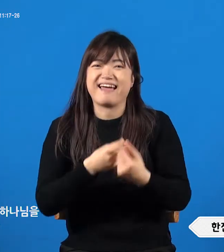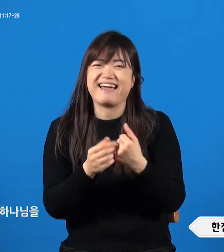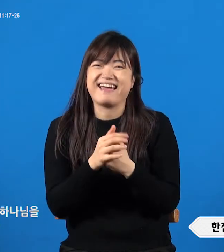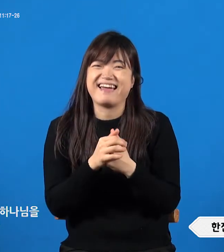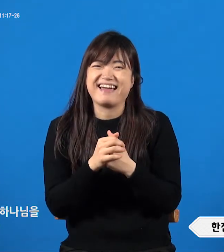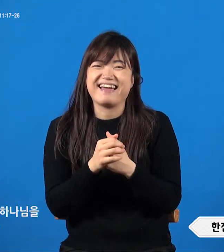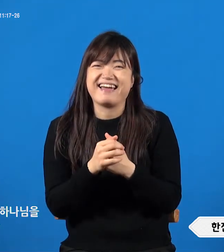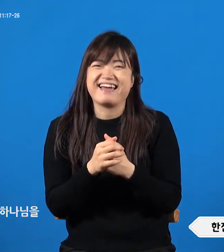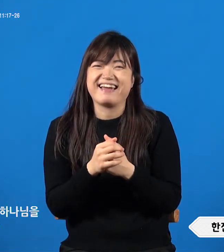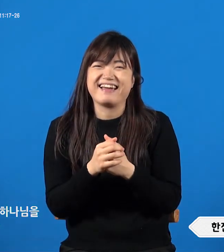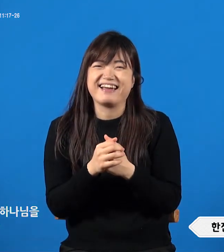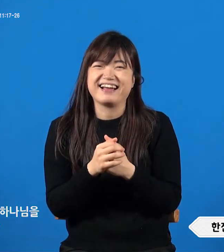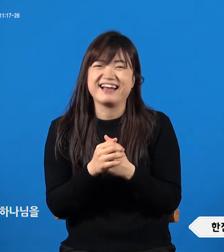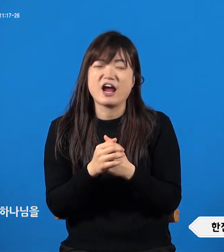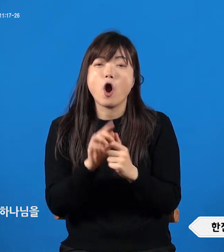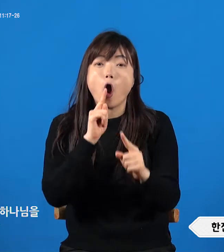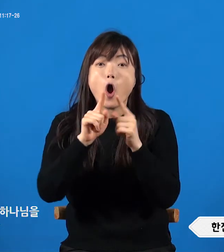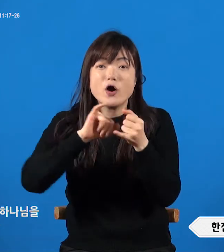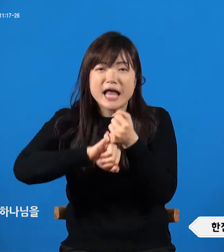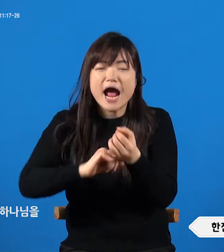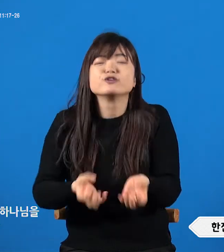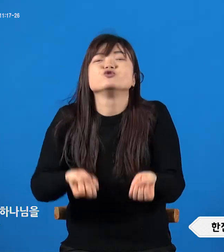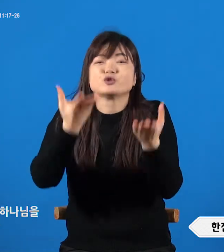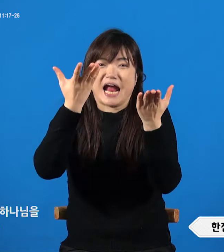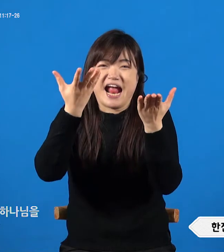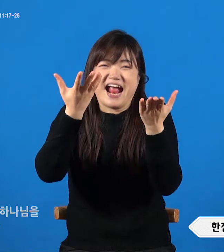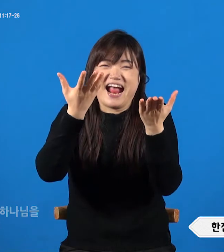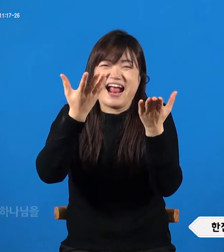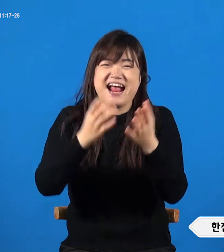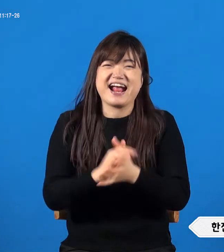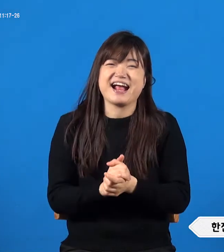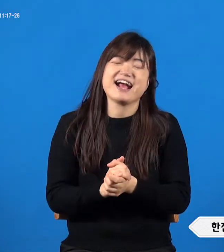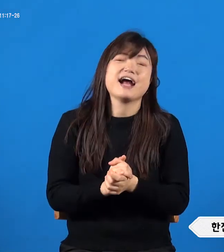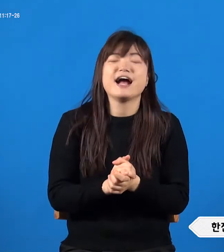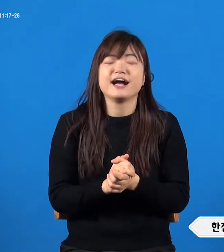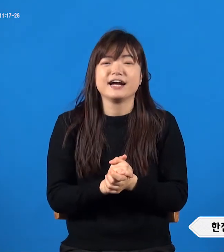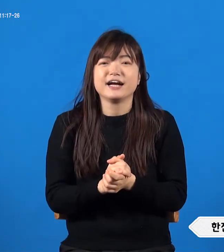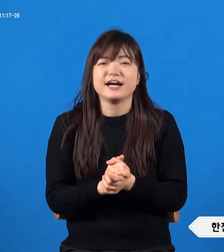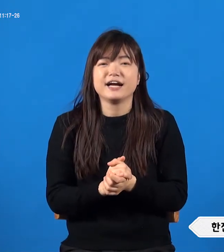또 모르지요. 언약 축하식이라고 했지요.